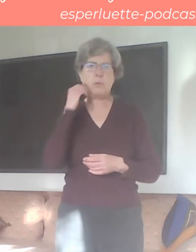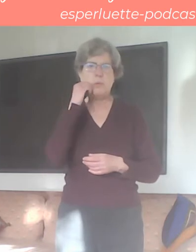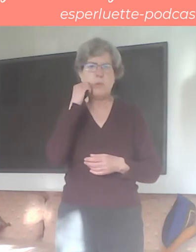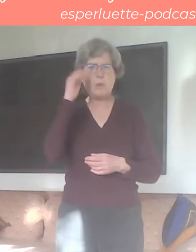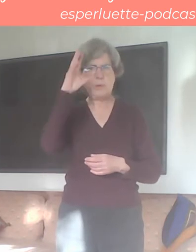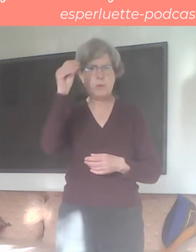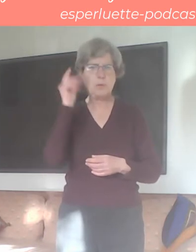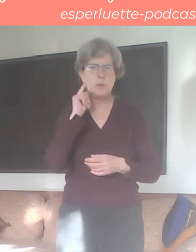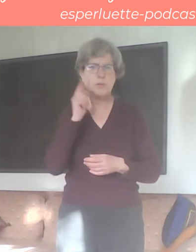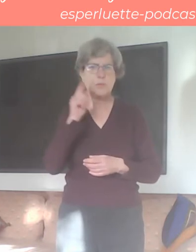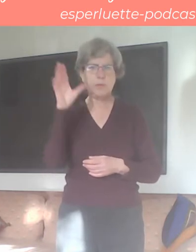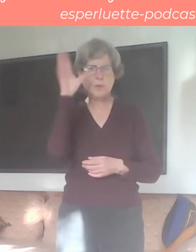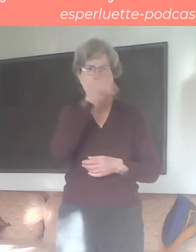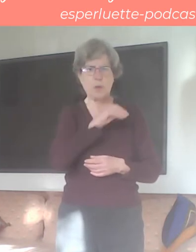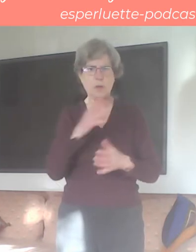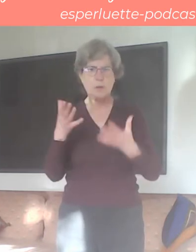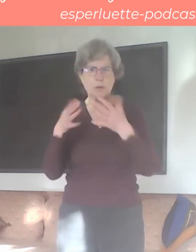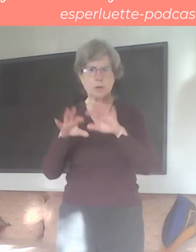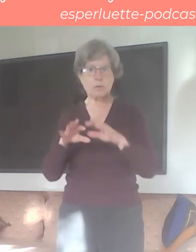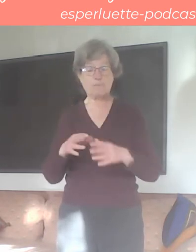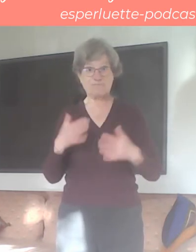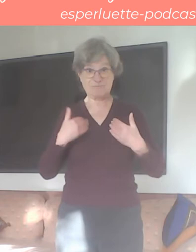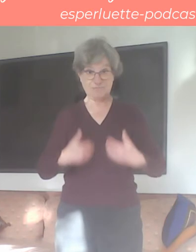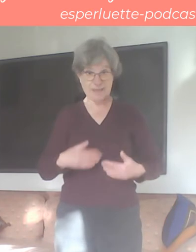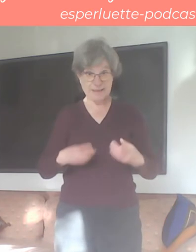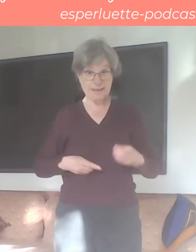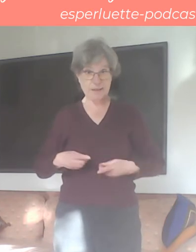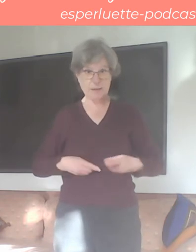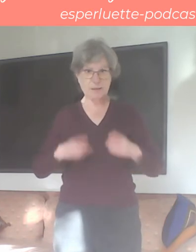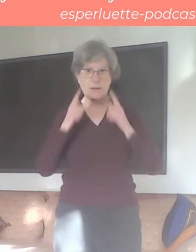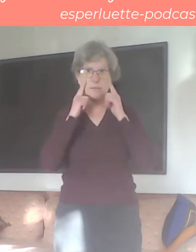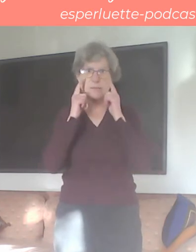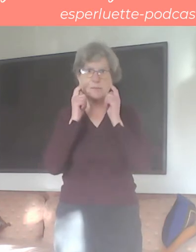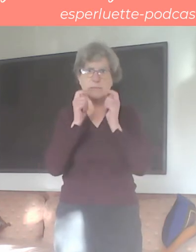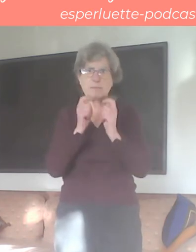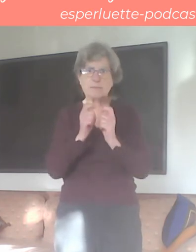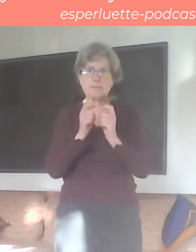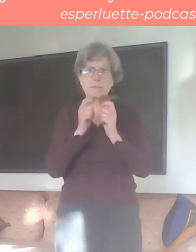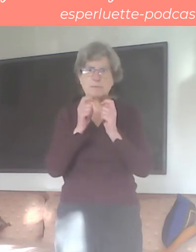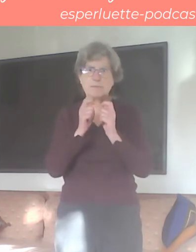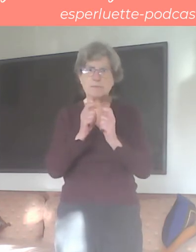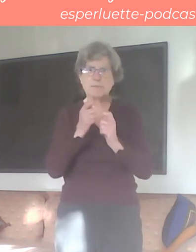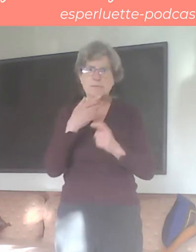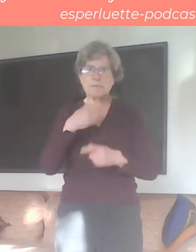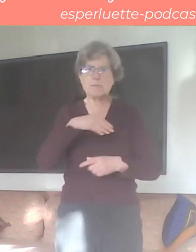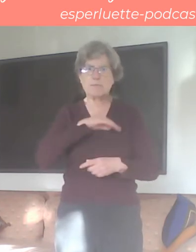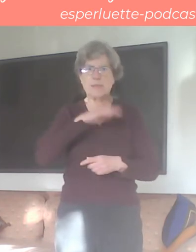parce qu'on en avait commandé, une personne sourde n'aurait pas entendu la machine et aurait vu arriver le chocolat, boum, comme